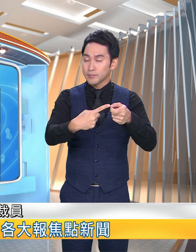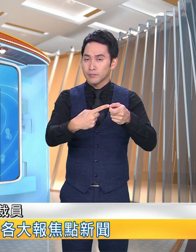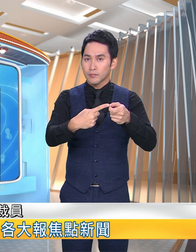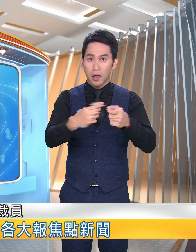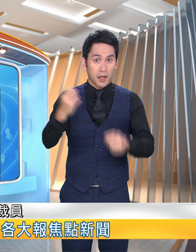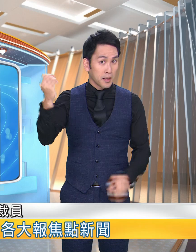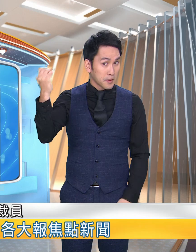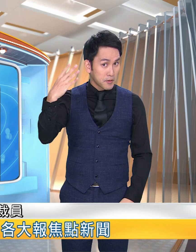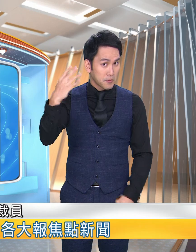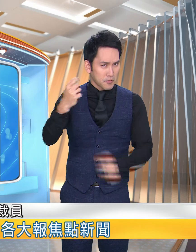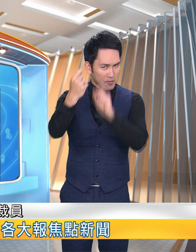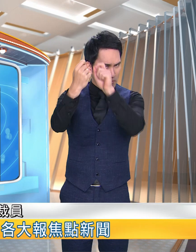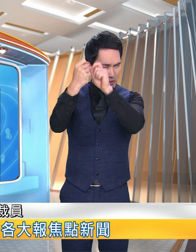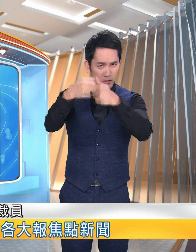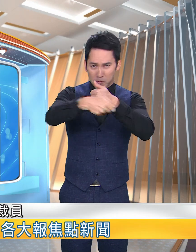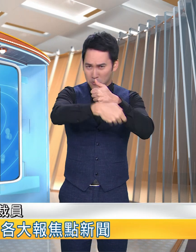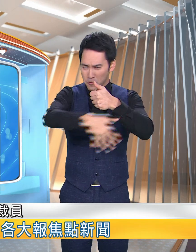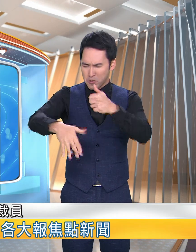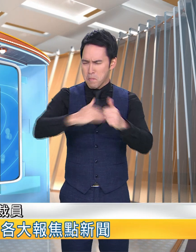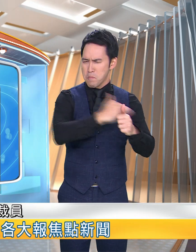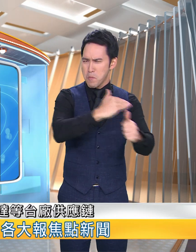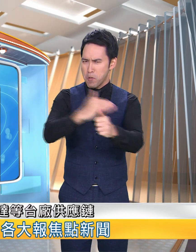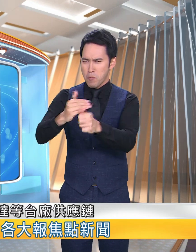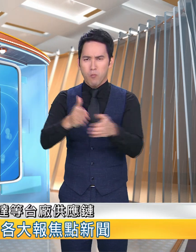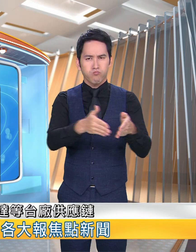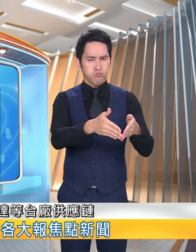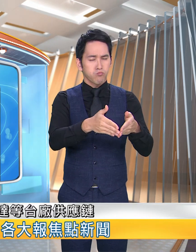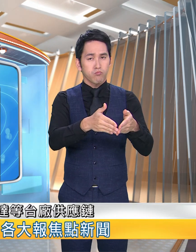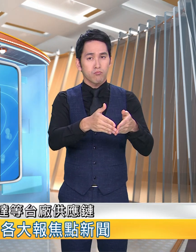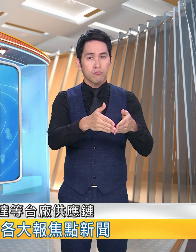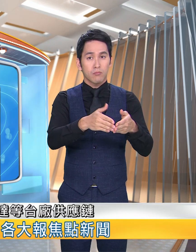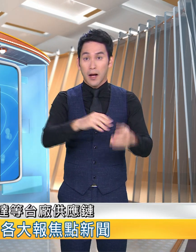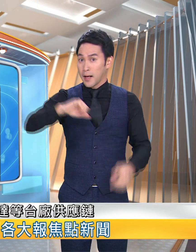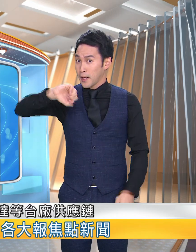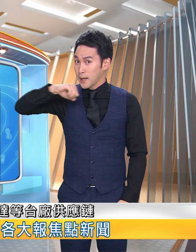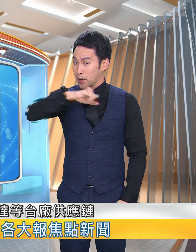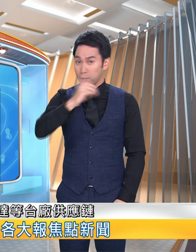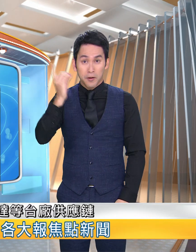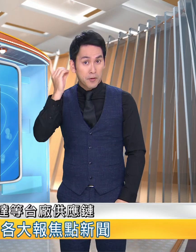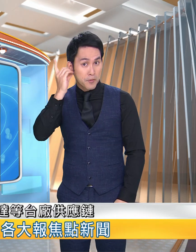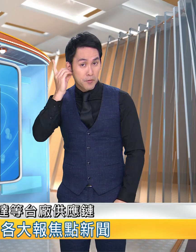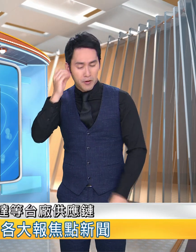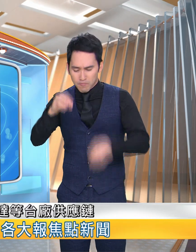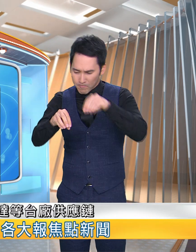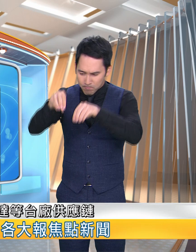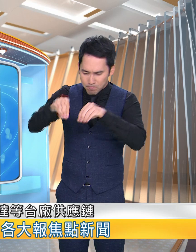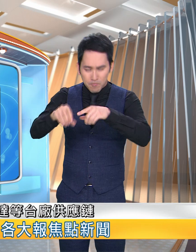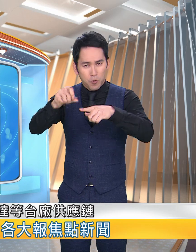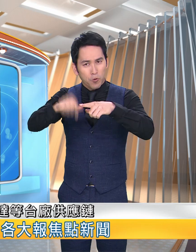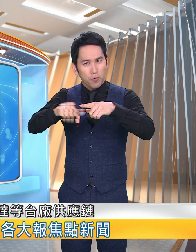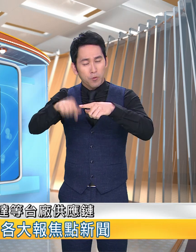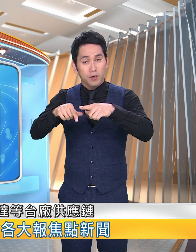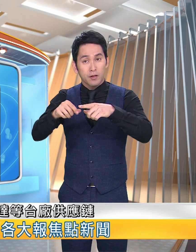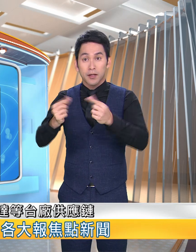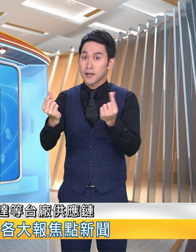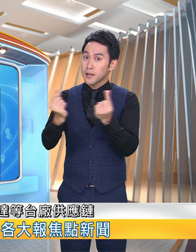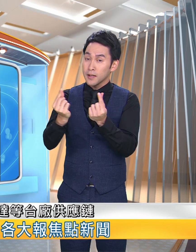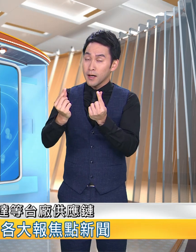将大幅裁员，包括联发科、友达等台厂供应链业